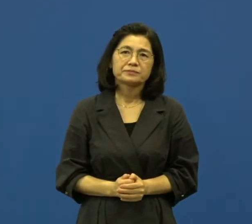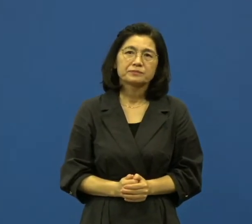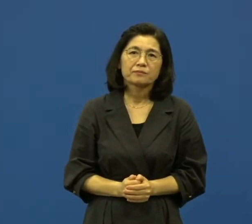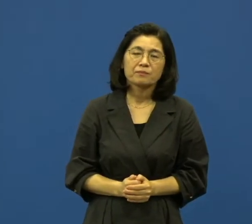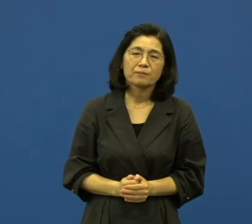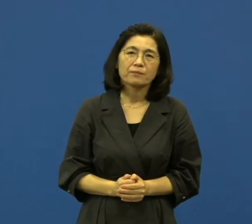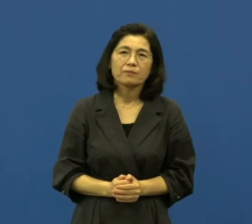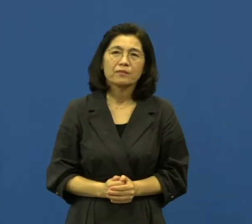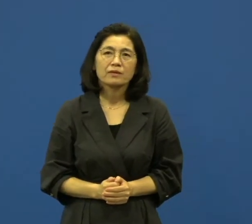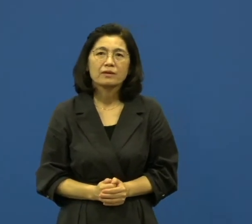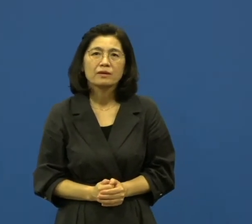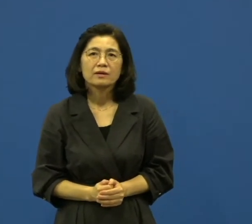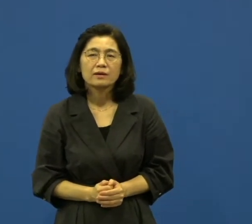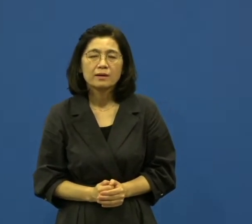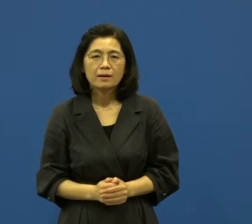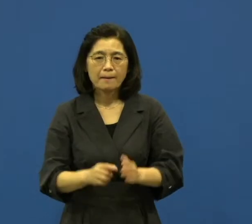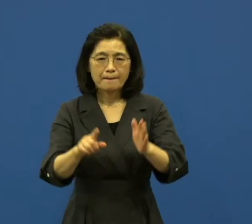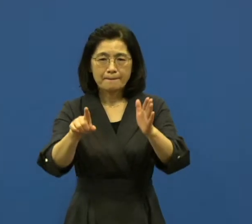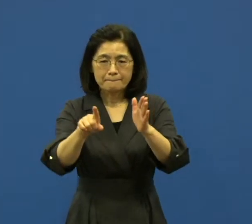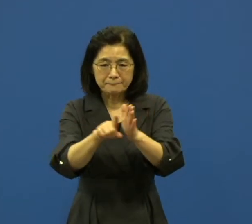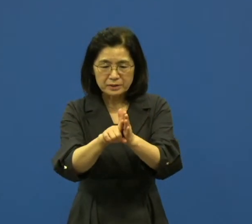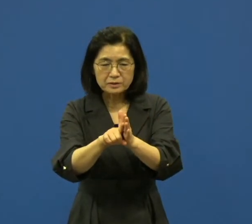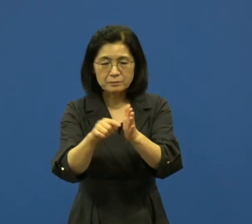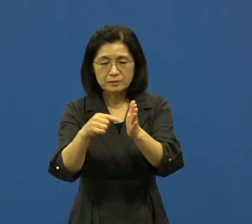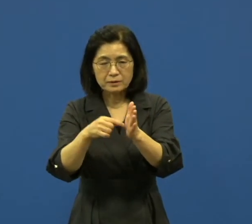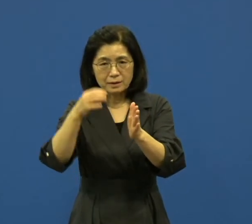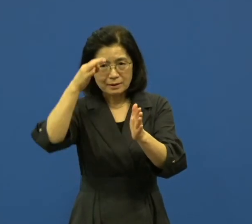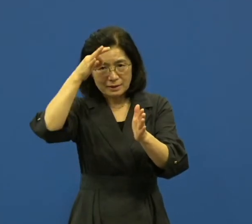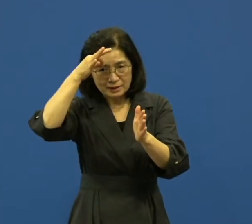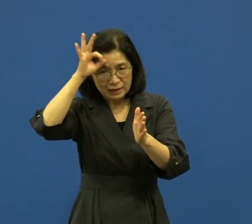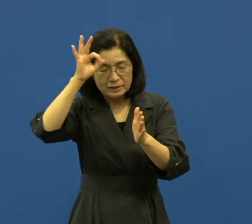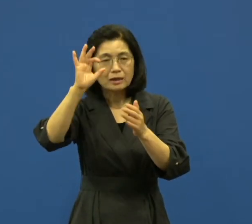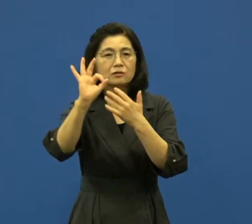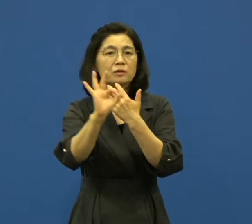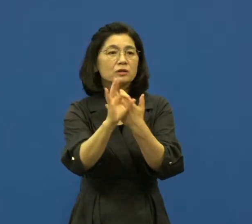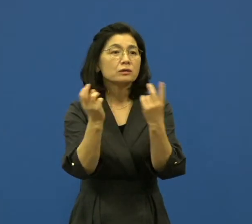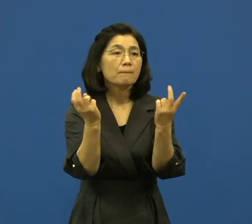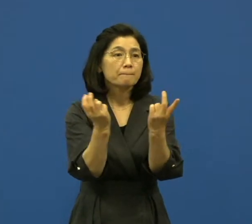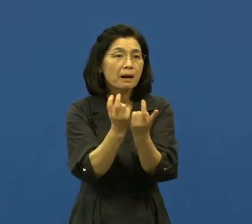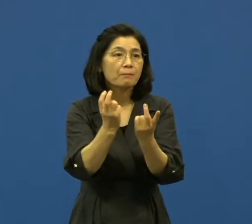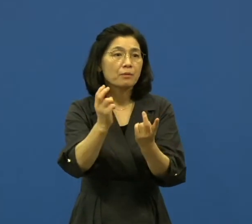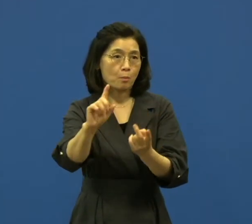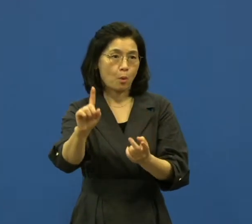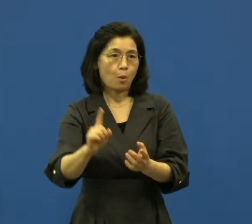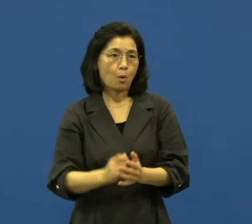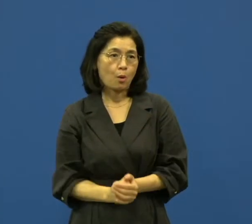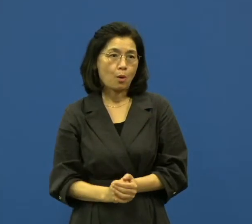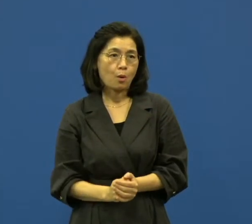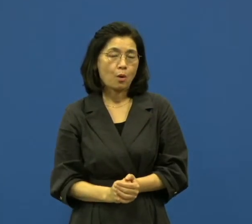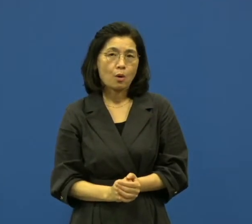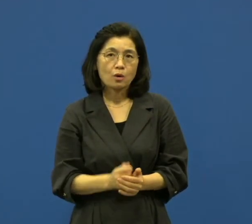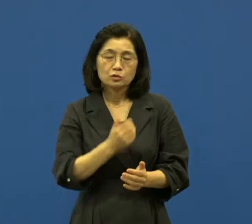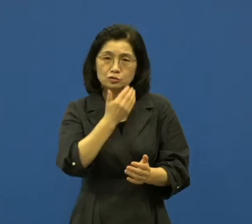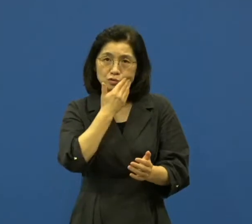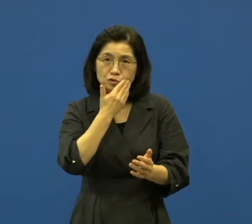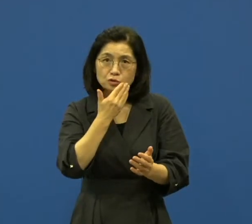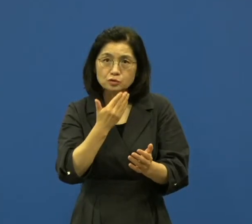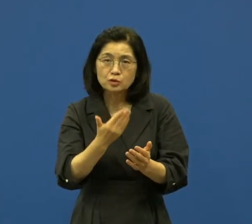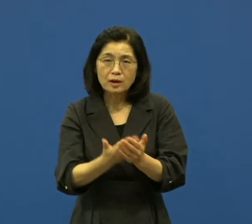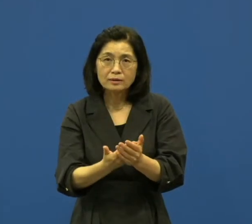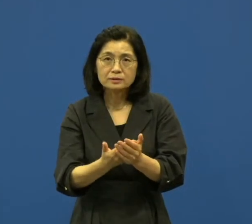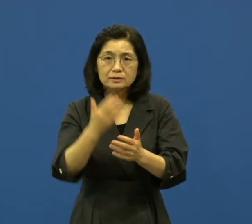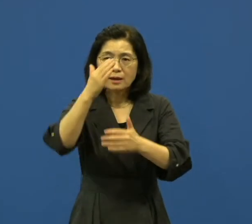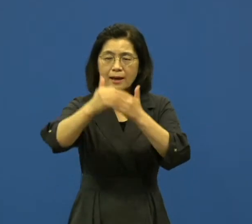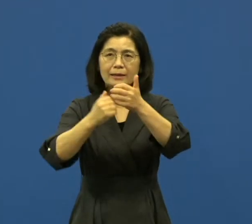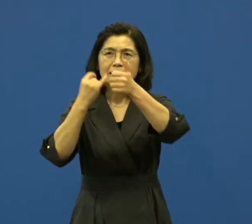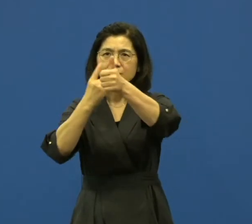자, 우리가 이 믿음의 눈을 뜨려고 하면 어떻게 해야 됩니까? 매우 중요한 것은 질문이